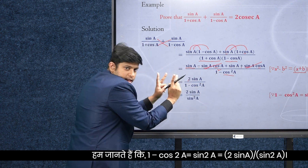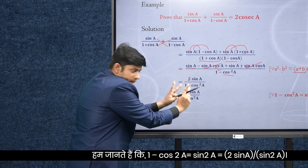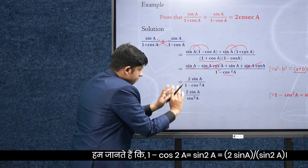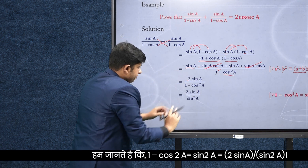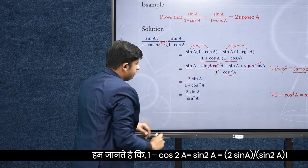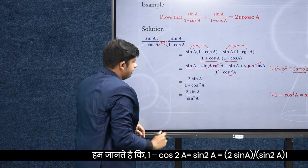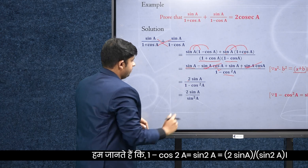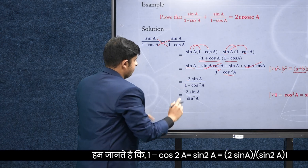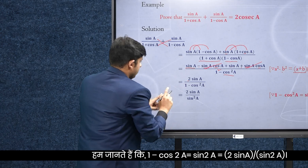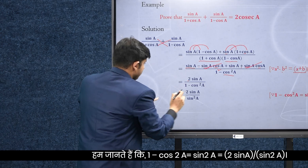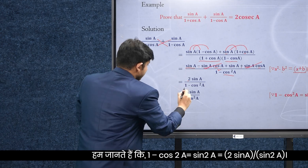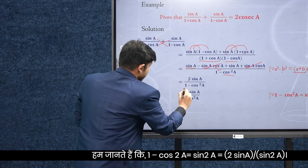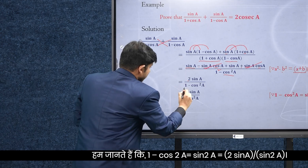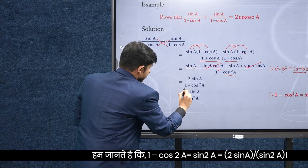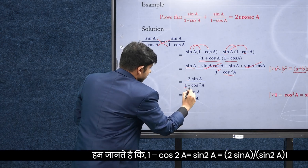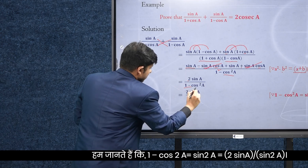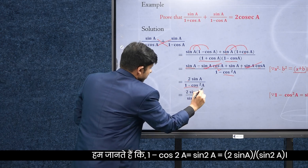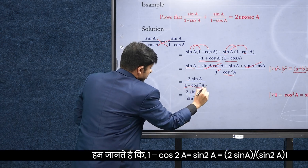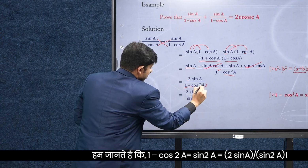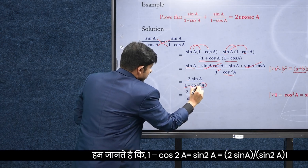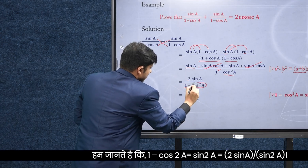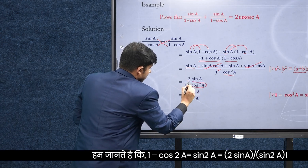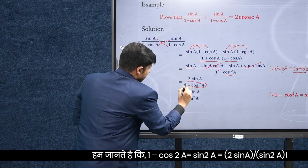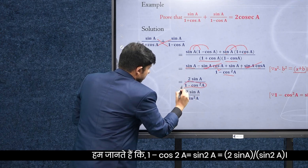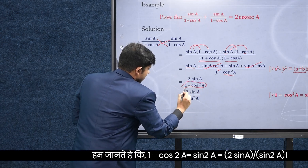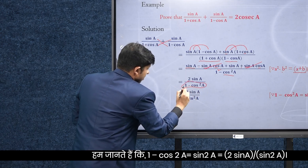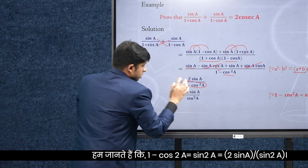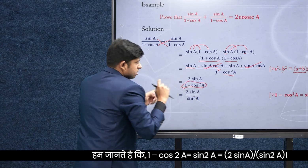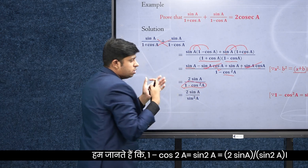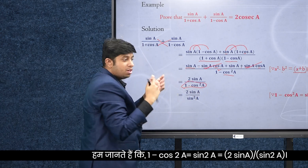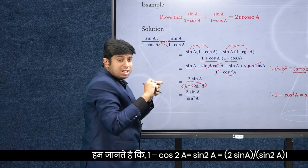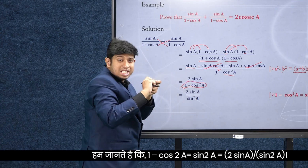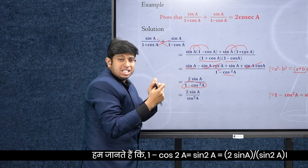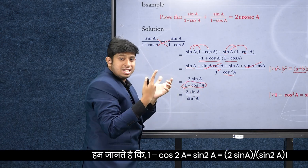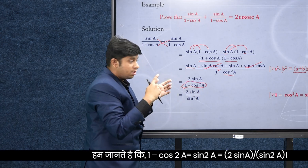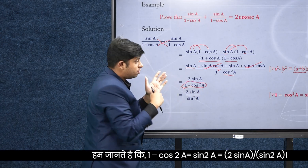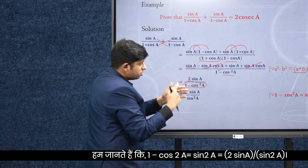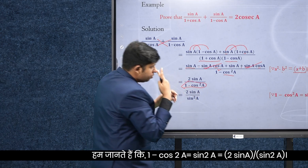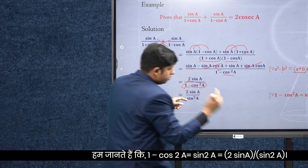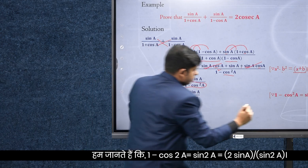हम जानते हैं कि 1 कस 2 sin 2 इक्वल्स 2 सीना / sin 2